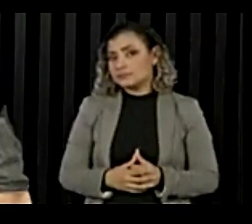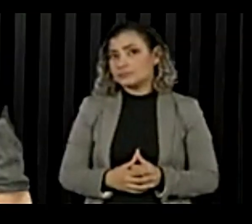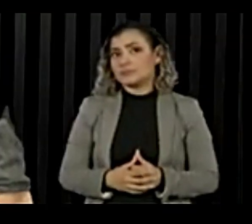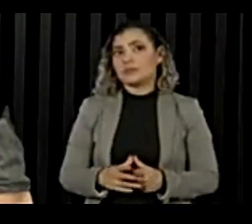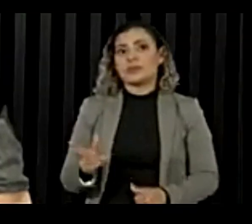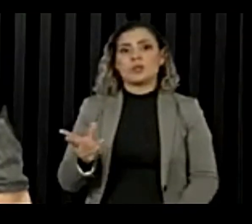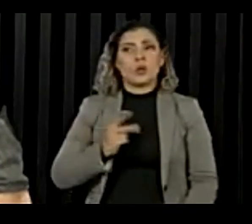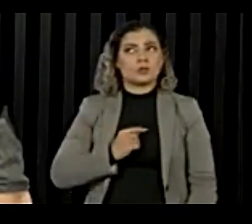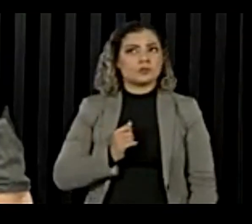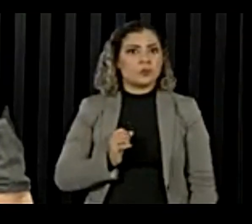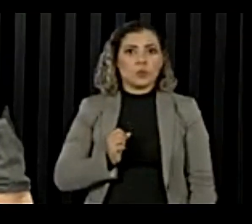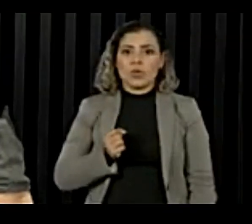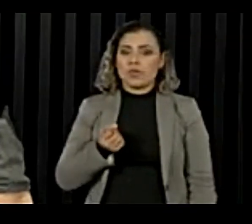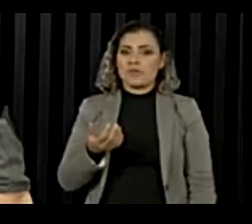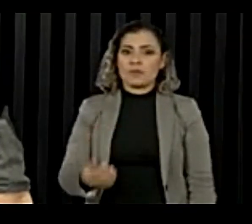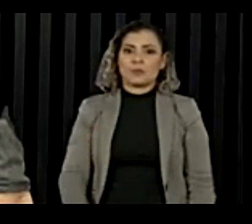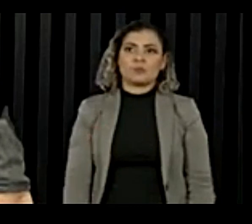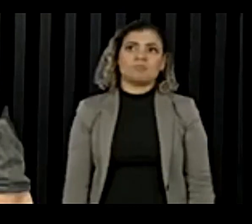Terrível.